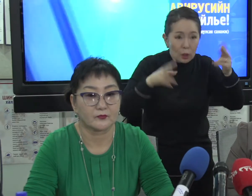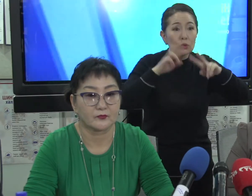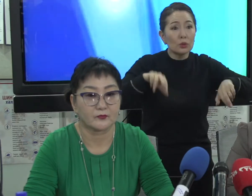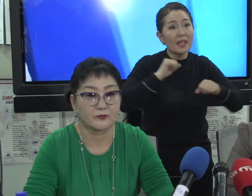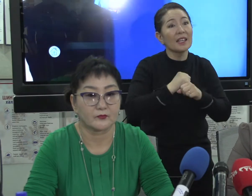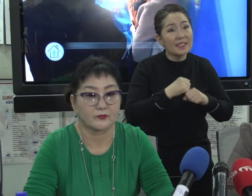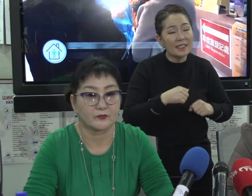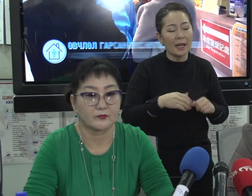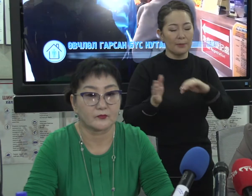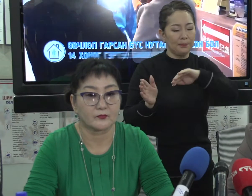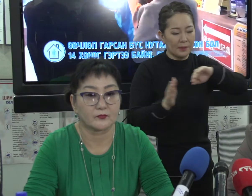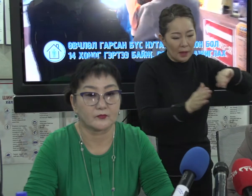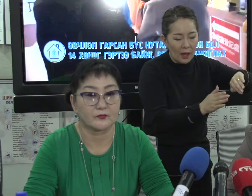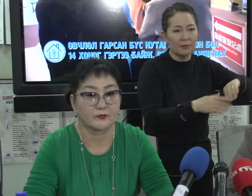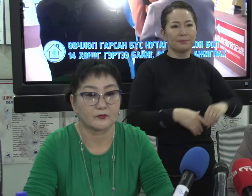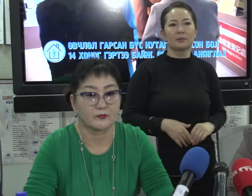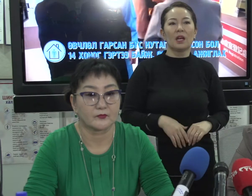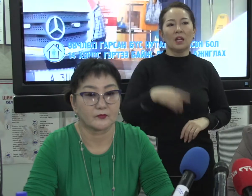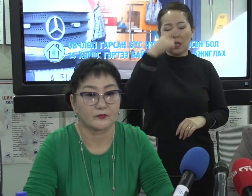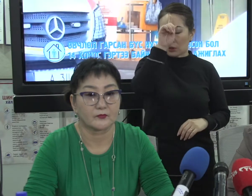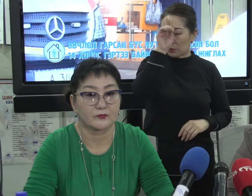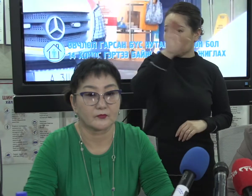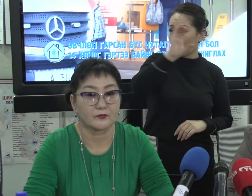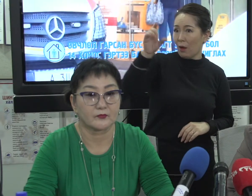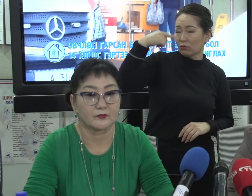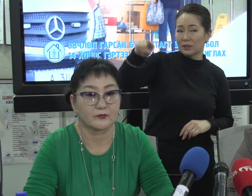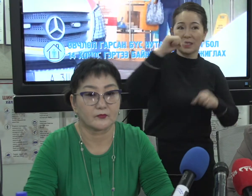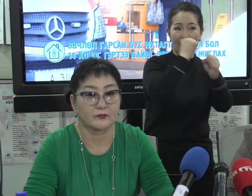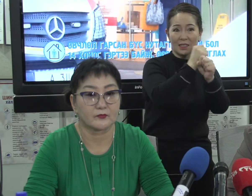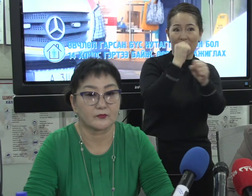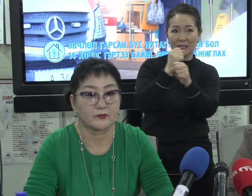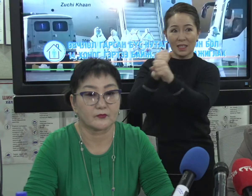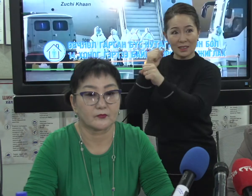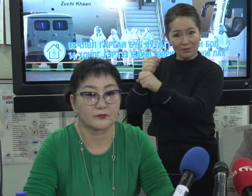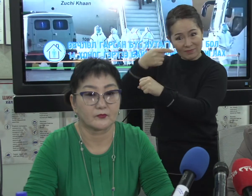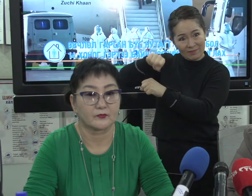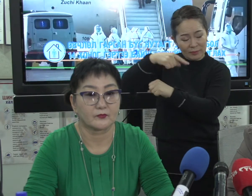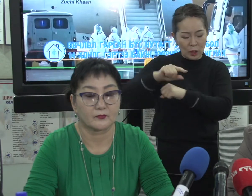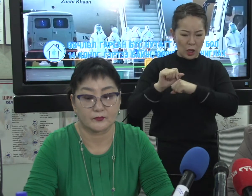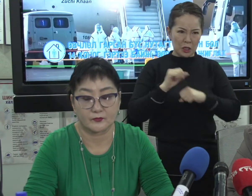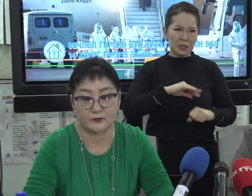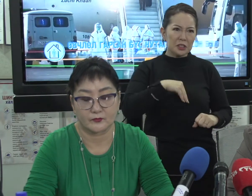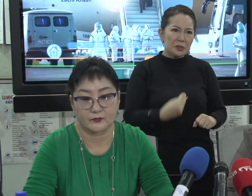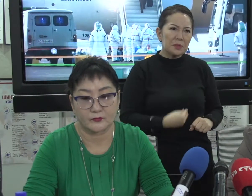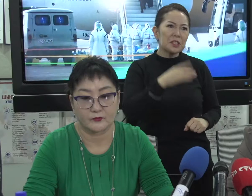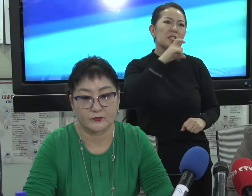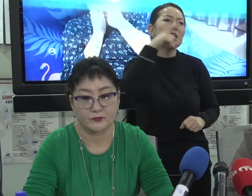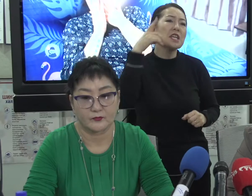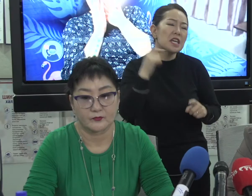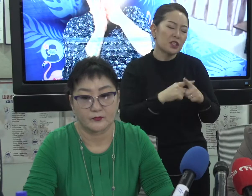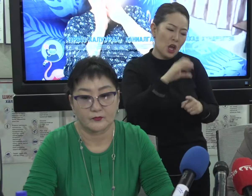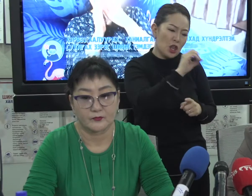энэс гадна эрүүл мэндийн байгууллагын бүх байгууллагуудад одоо энэ онцгой хяналтанд байдаг жирэмсэн эхчүүд, тав хүртэлх